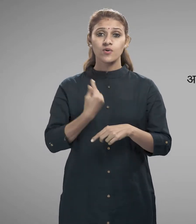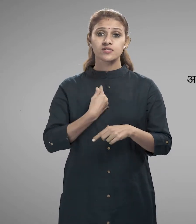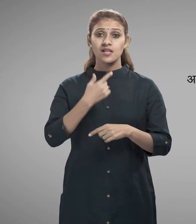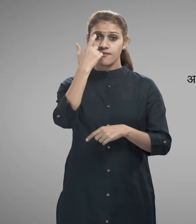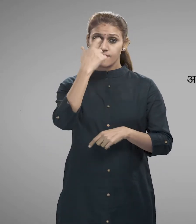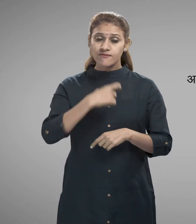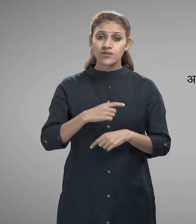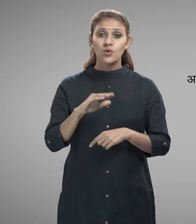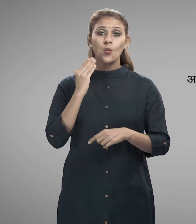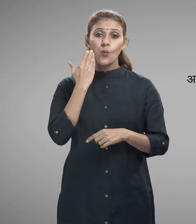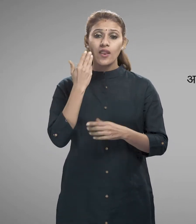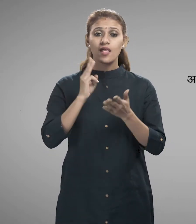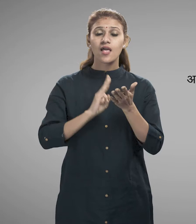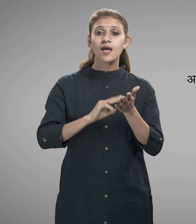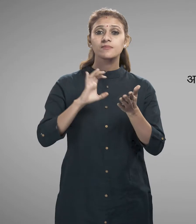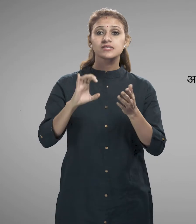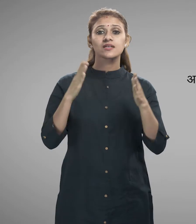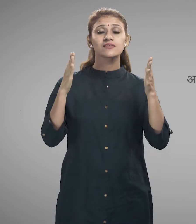देखभाल कैसे कर सकते हैं।